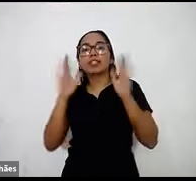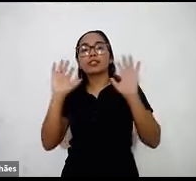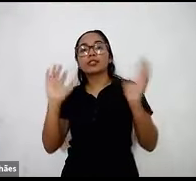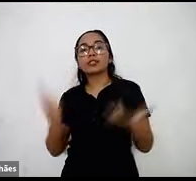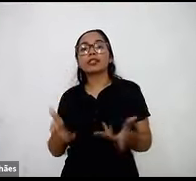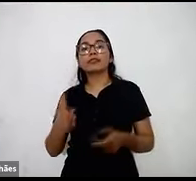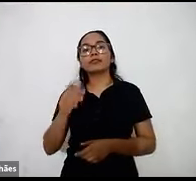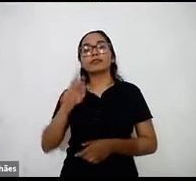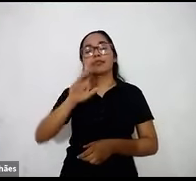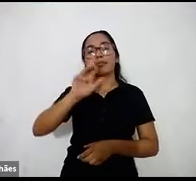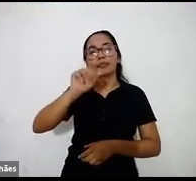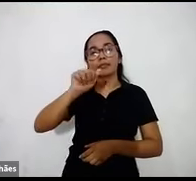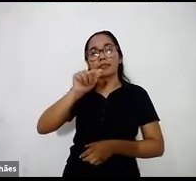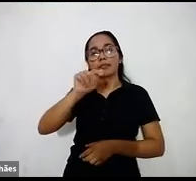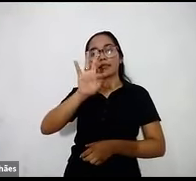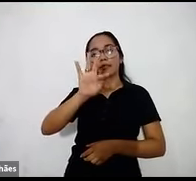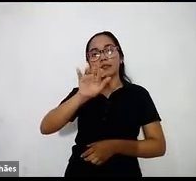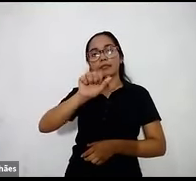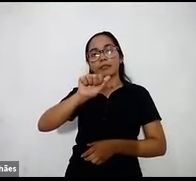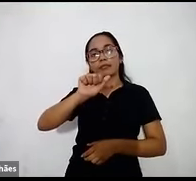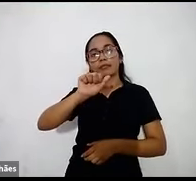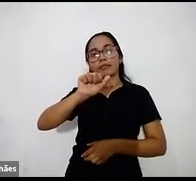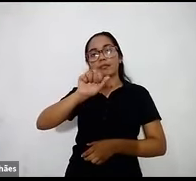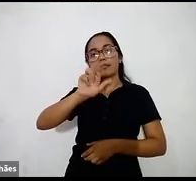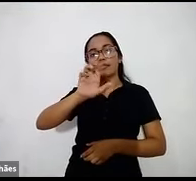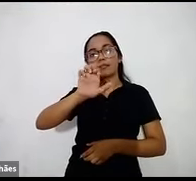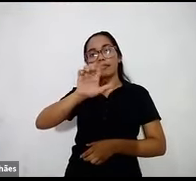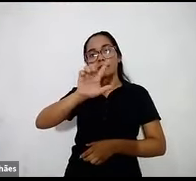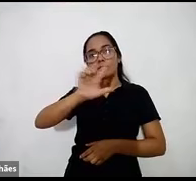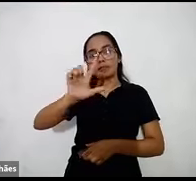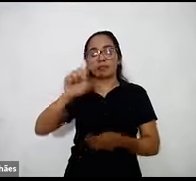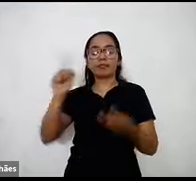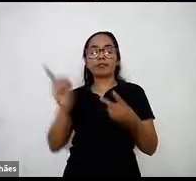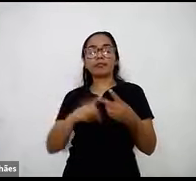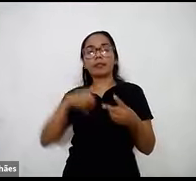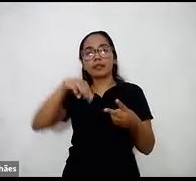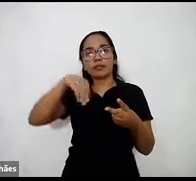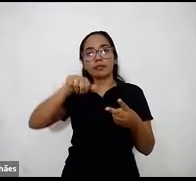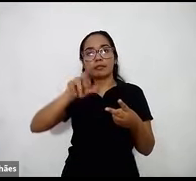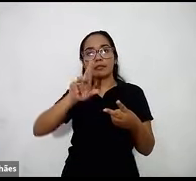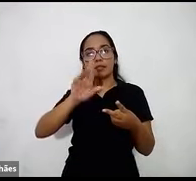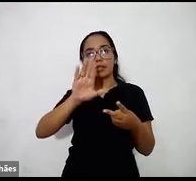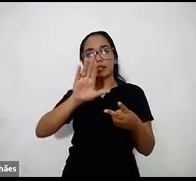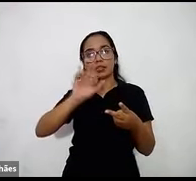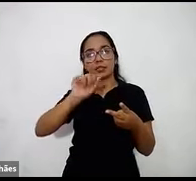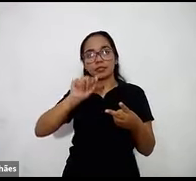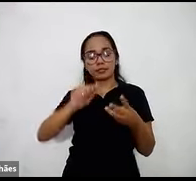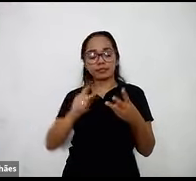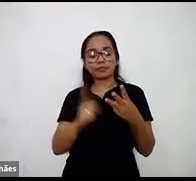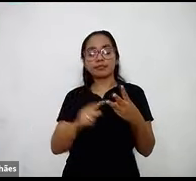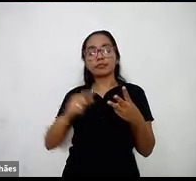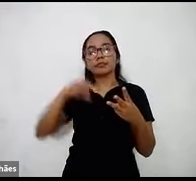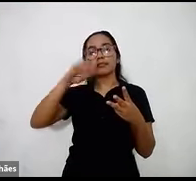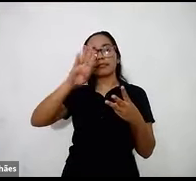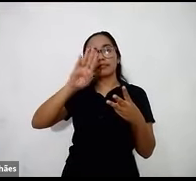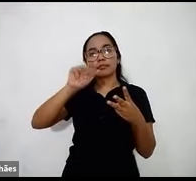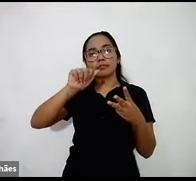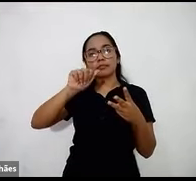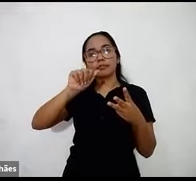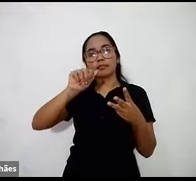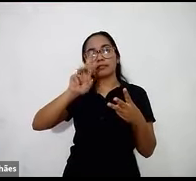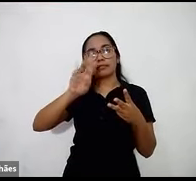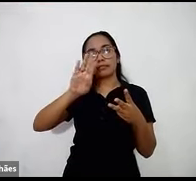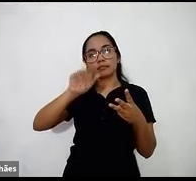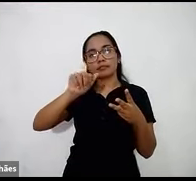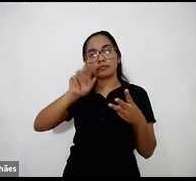a Bárbara, agora a Márcia. Então, assim, é muito importante, porque tem muita gente que diz,